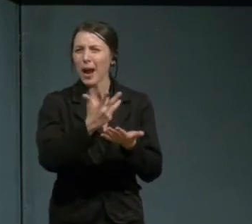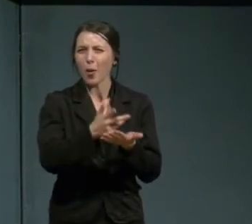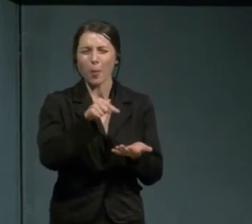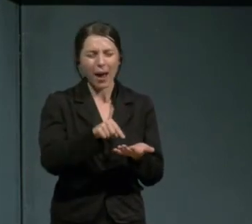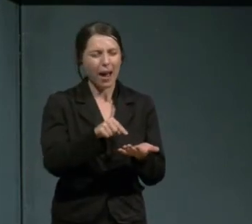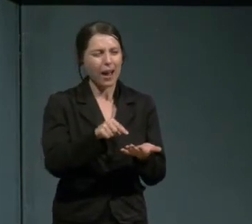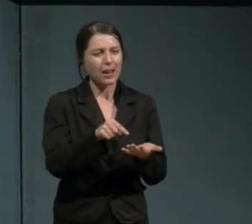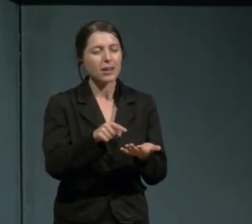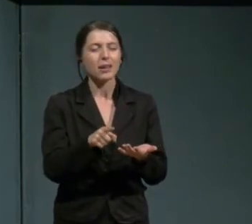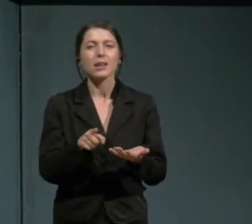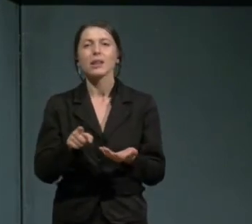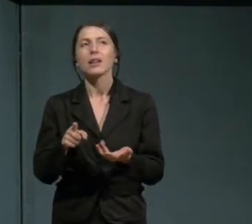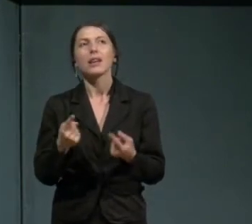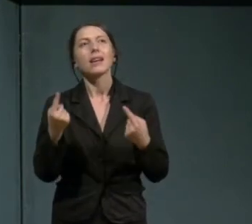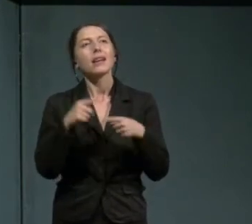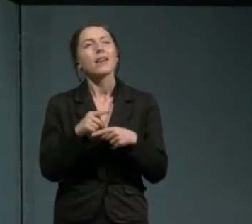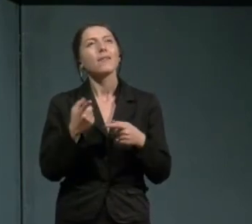e il mondo